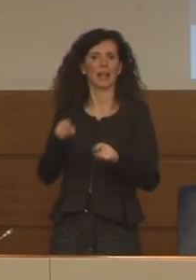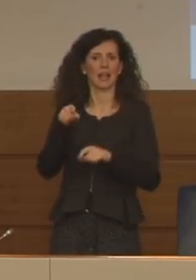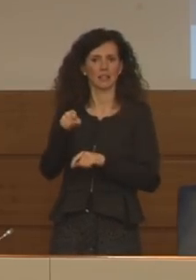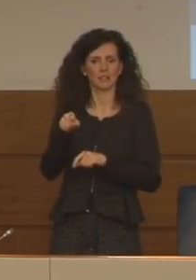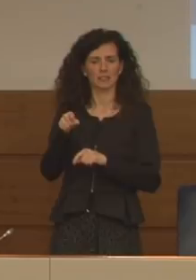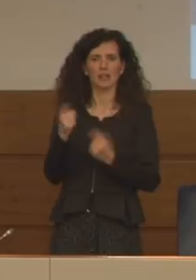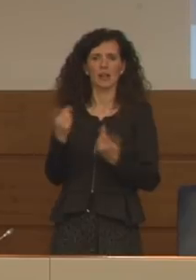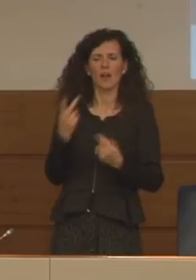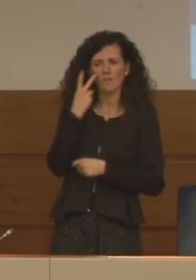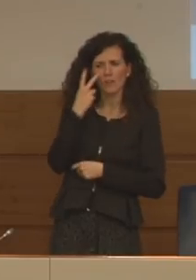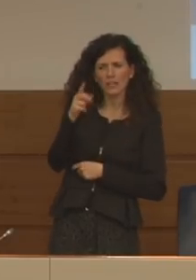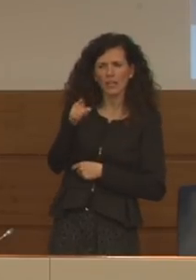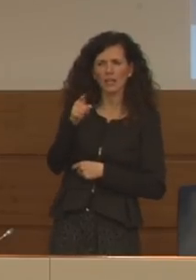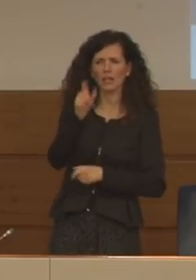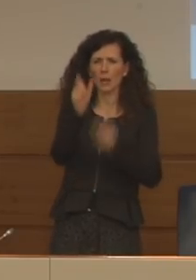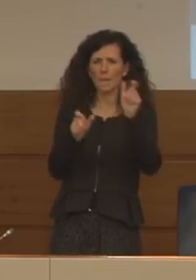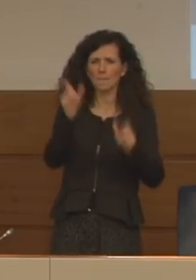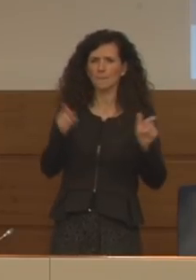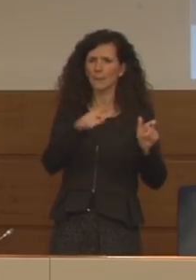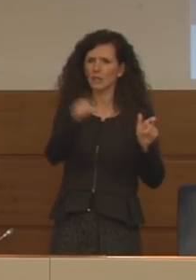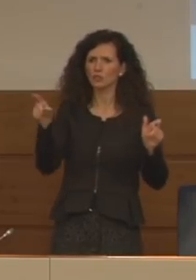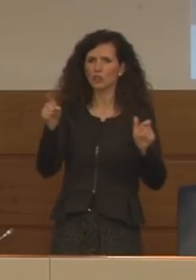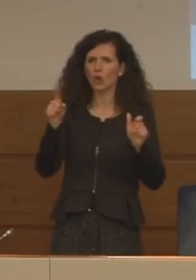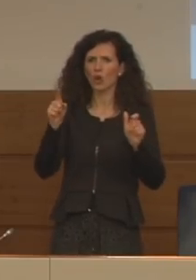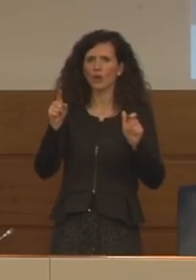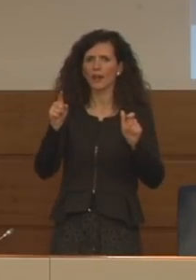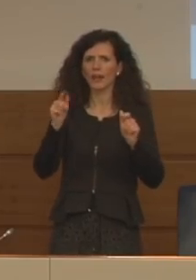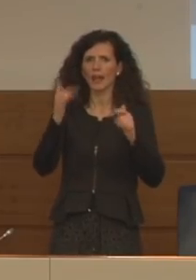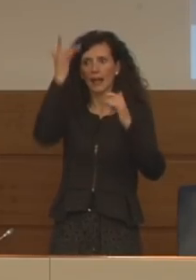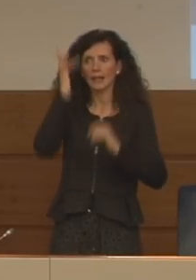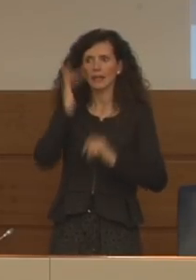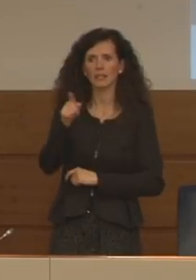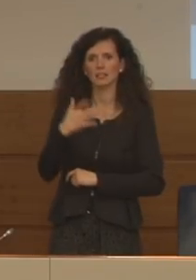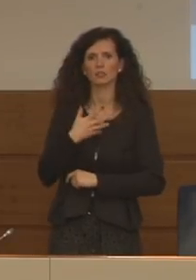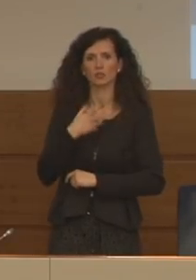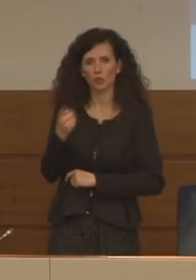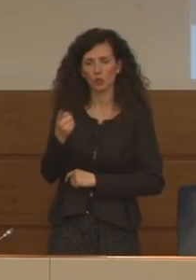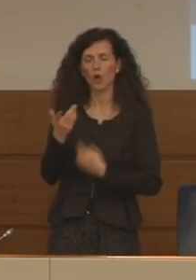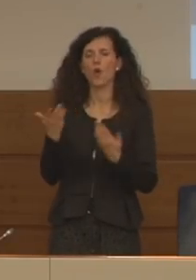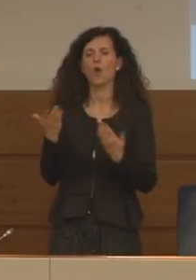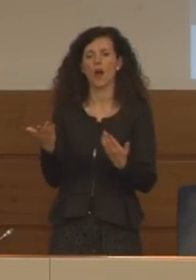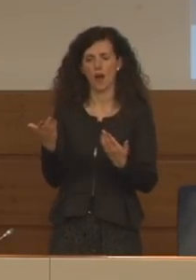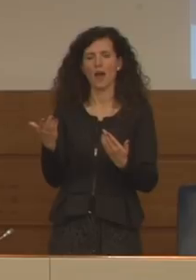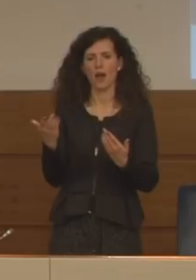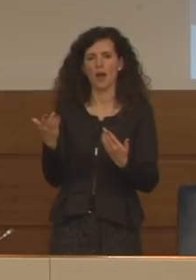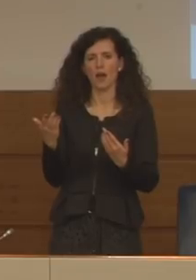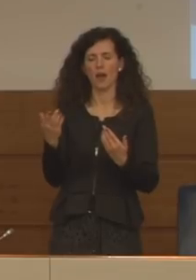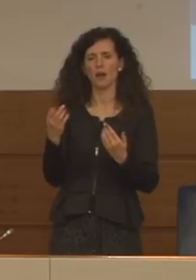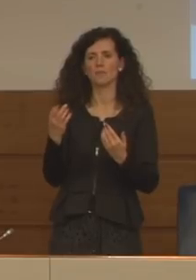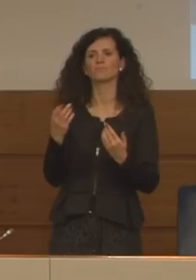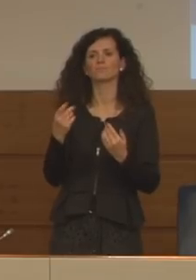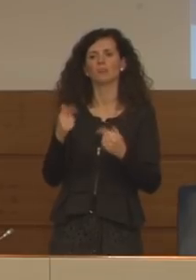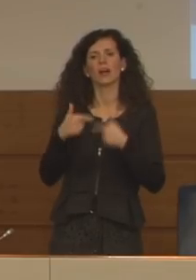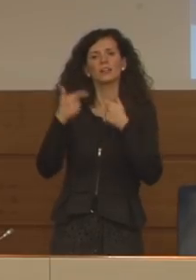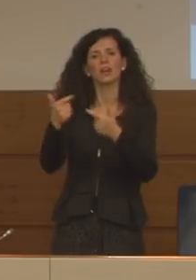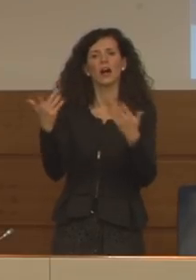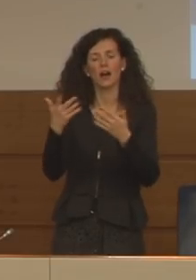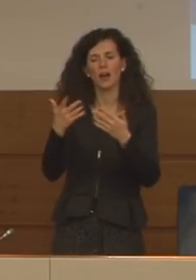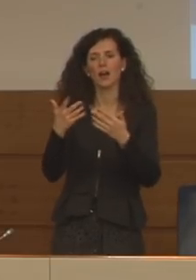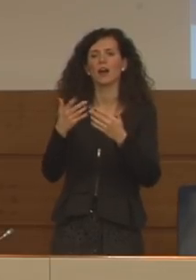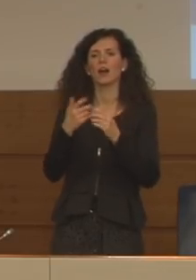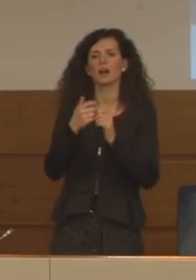comunque esposta ad un rischio per garantire che vengano quarantena te e